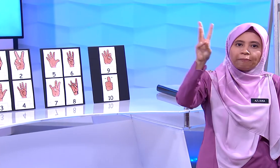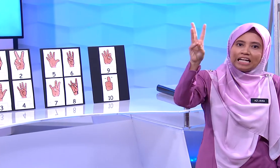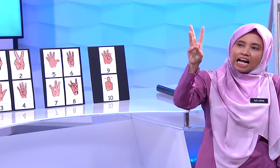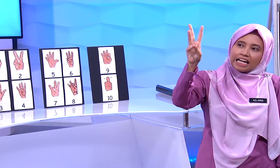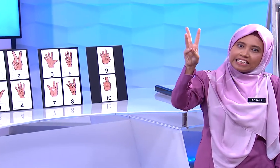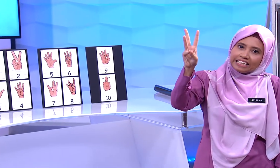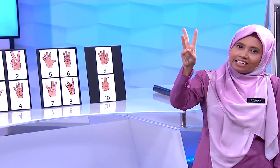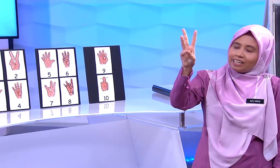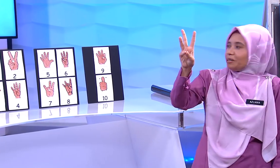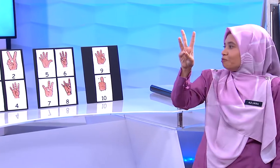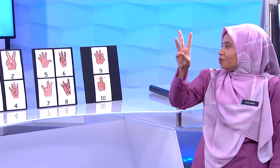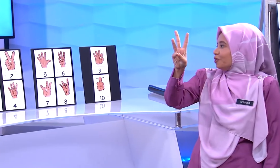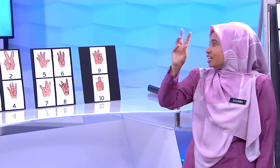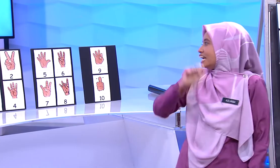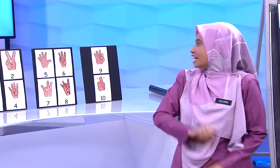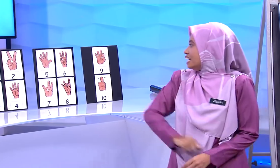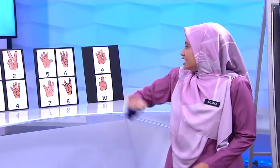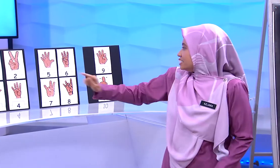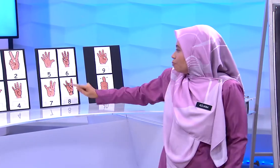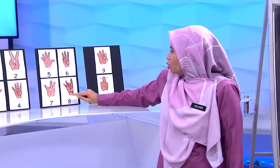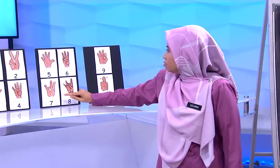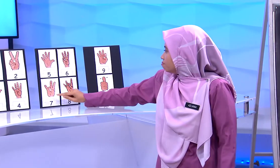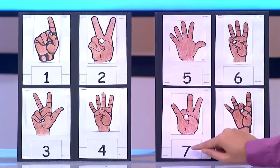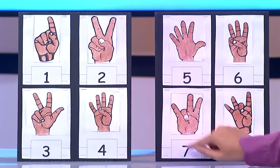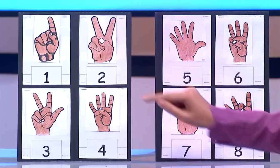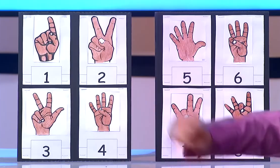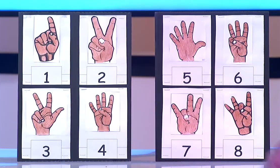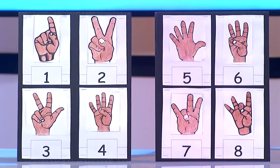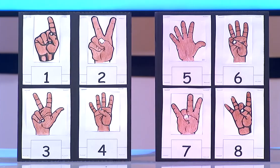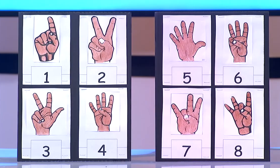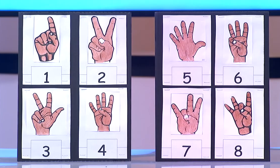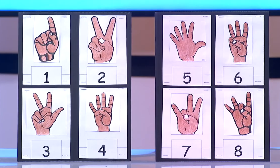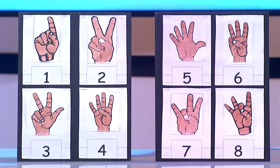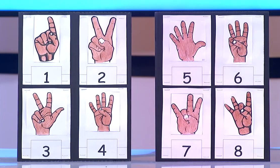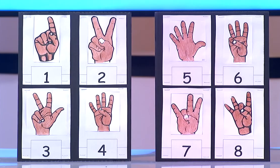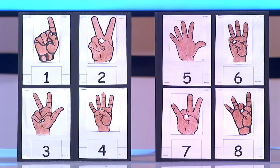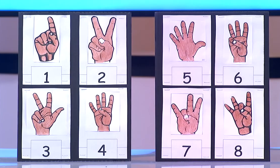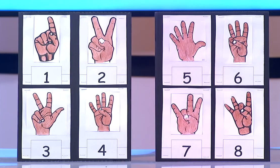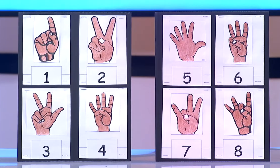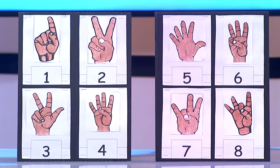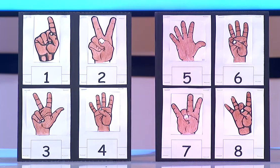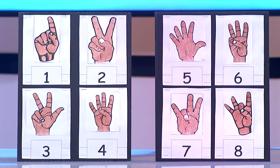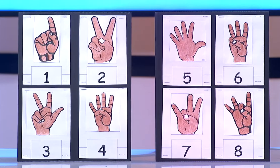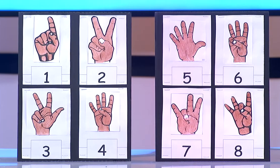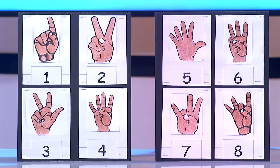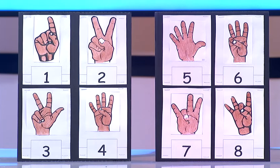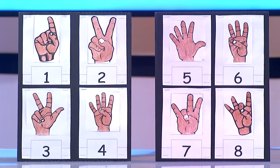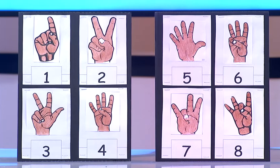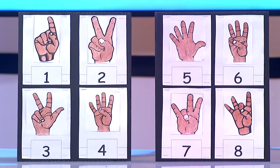renang Oke sombong-sombong 77 akhir sejadi-jadinya